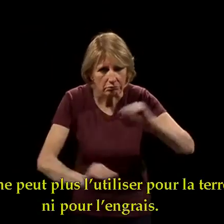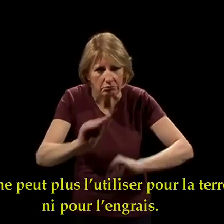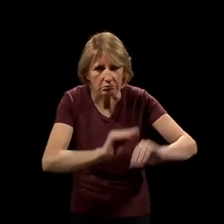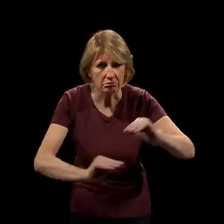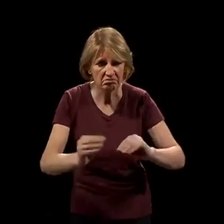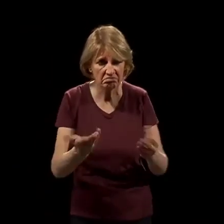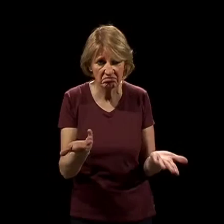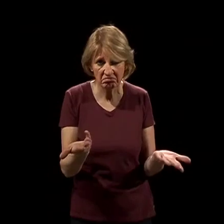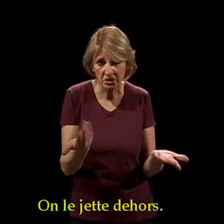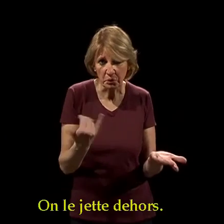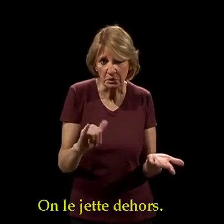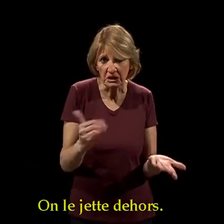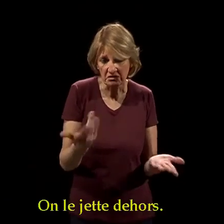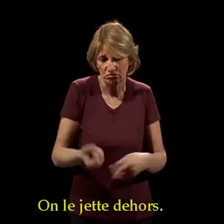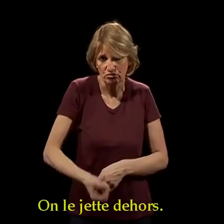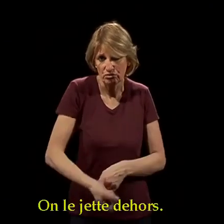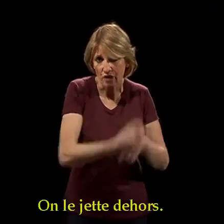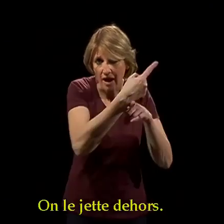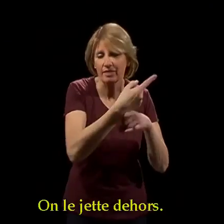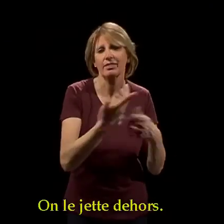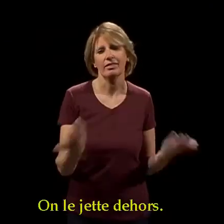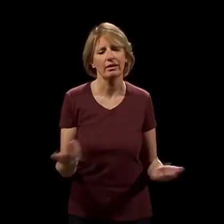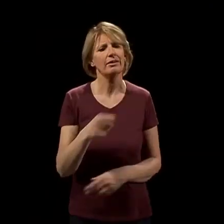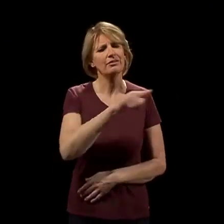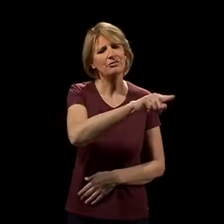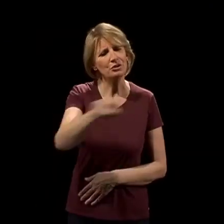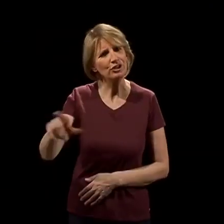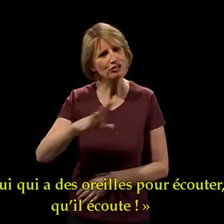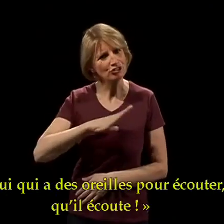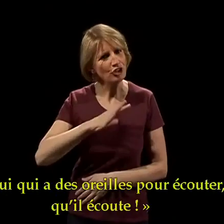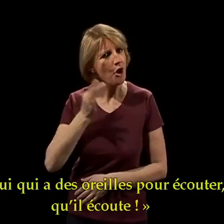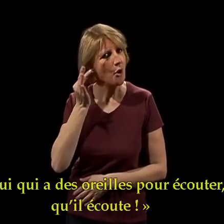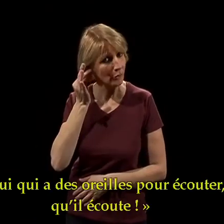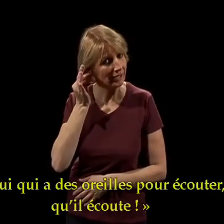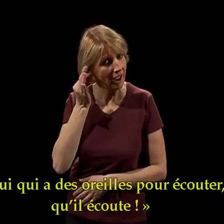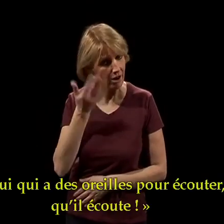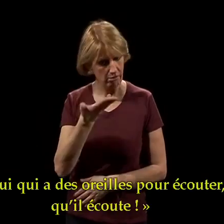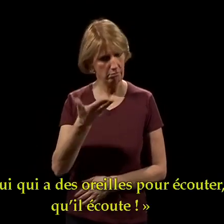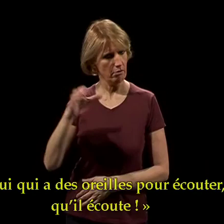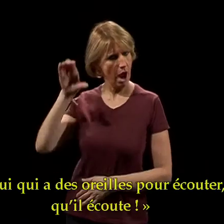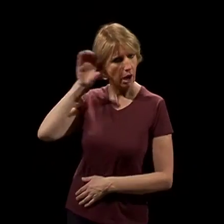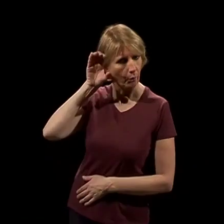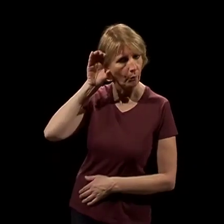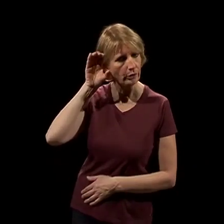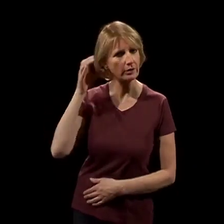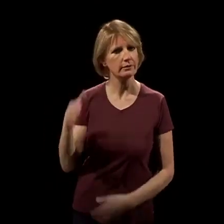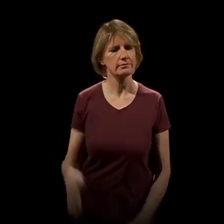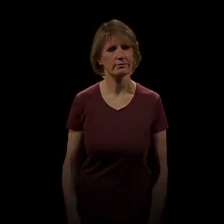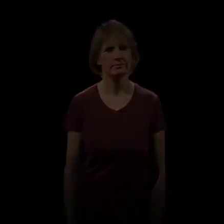pour la terre ni pour l'engrais. On le jette dehors. Celui qui a des oreilles pour écouter, qui l'écoute ? »